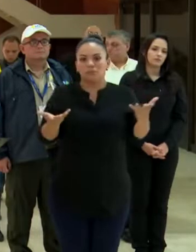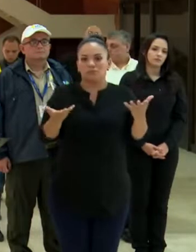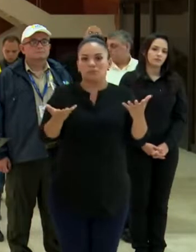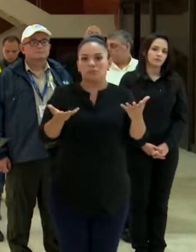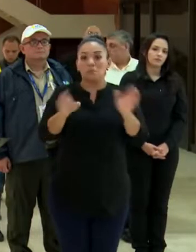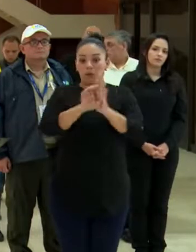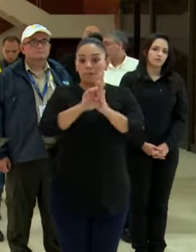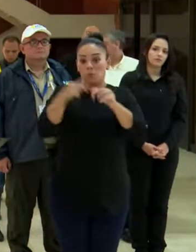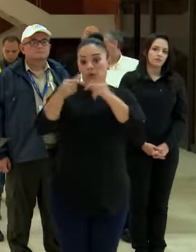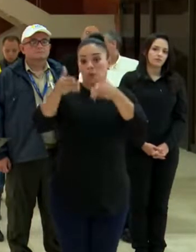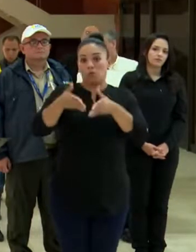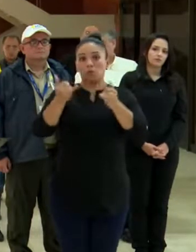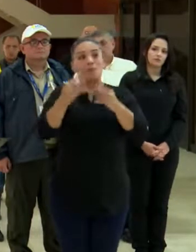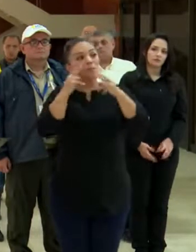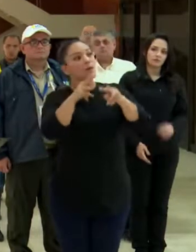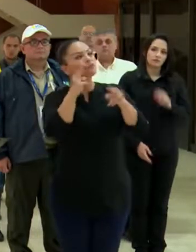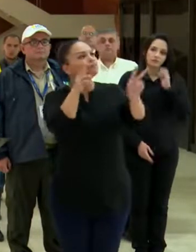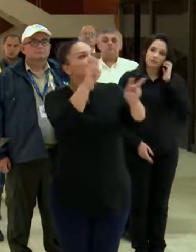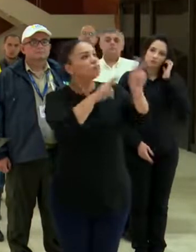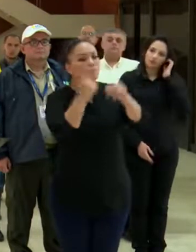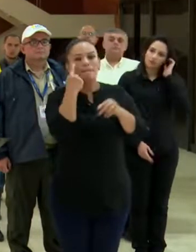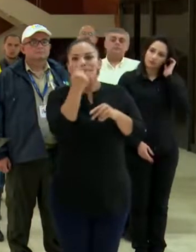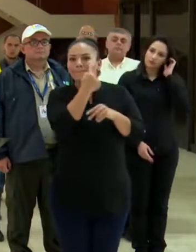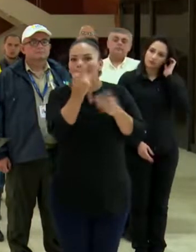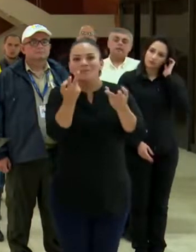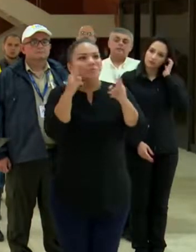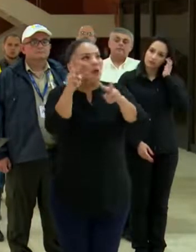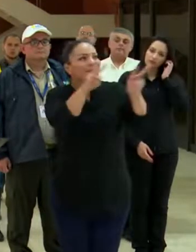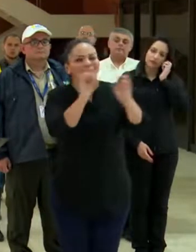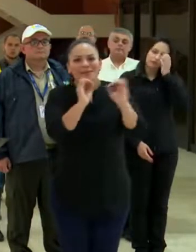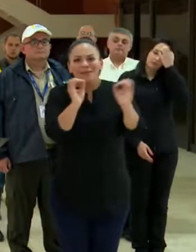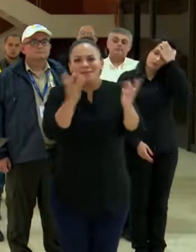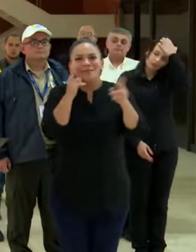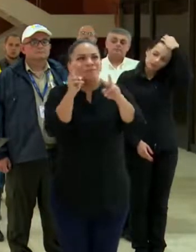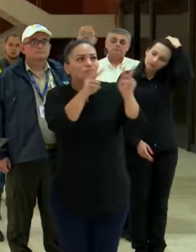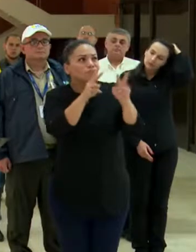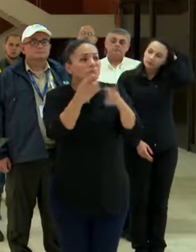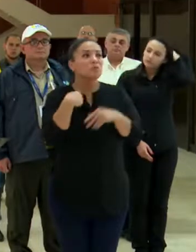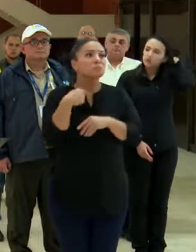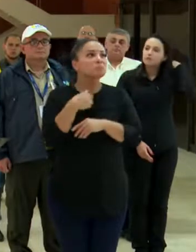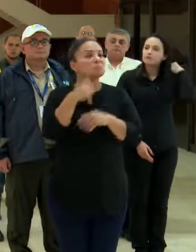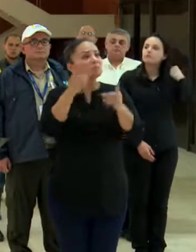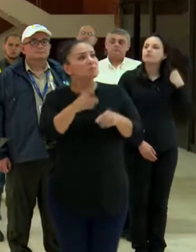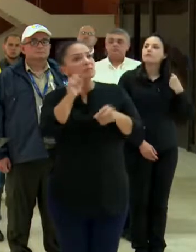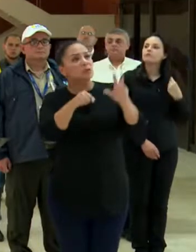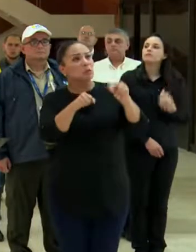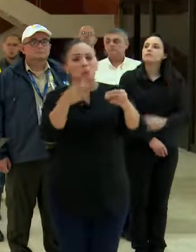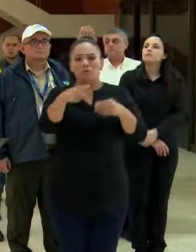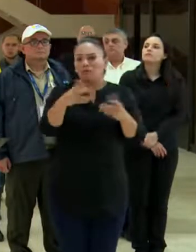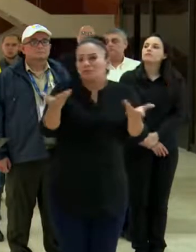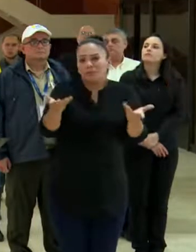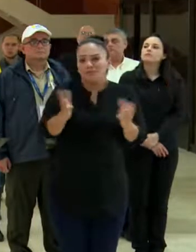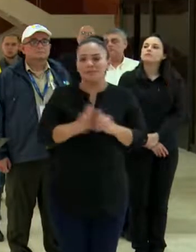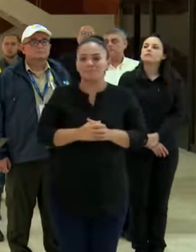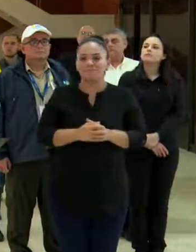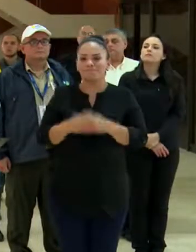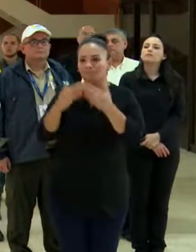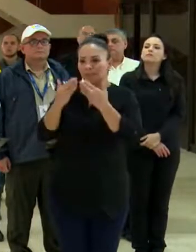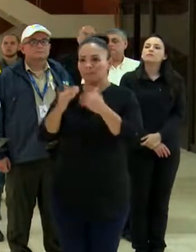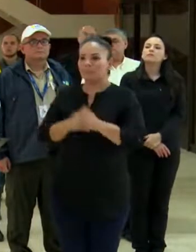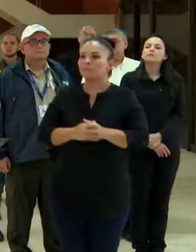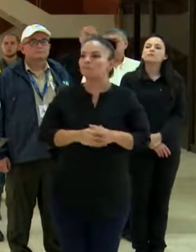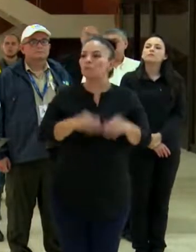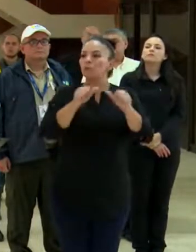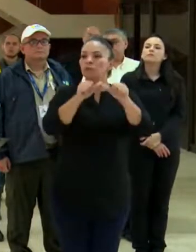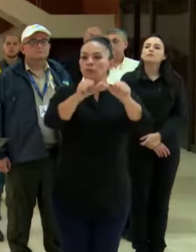visual, y con base en esa valoración visual ellos determinan si hay riesgo o si no hay riesgo. Gracias.